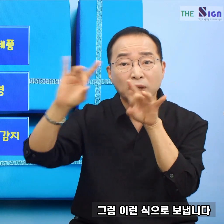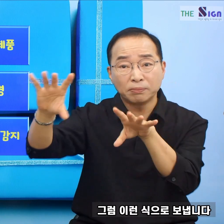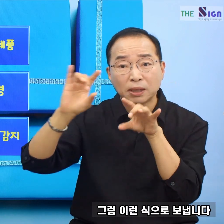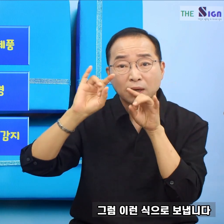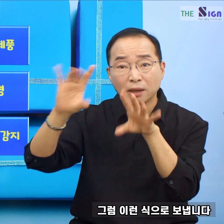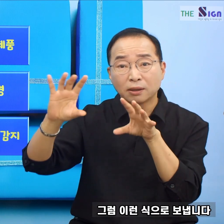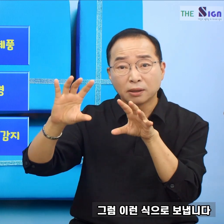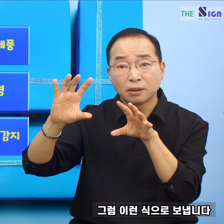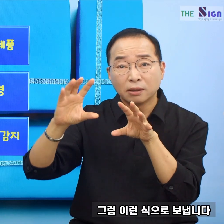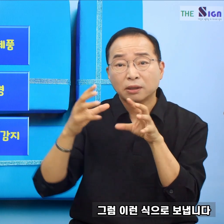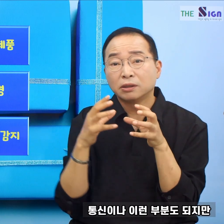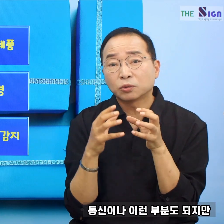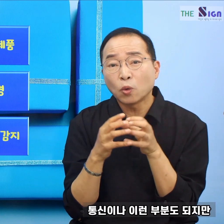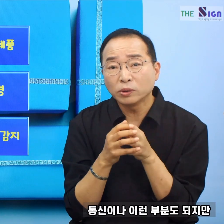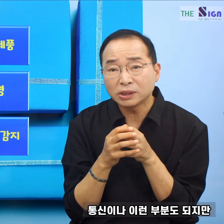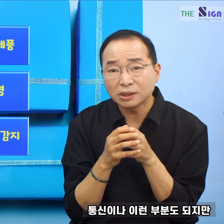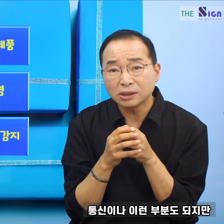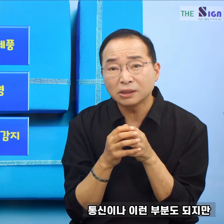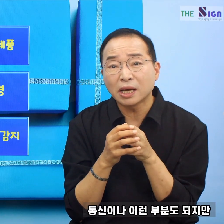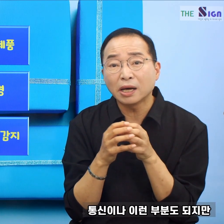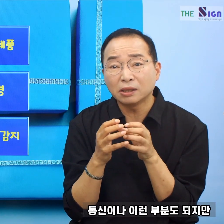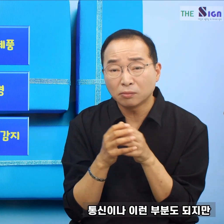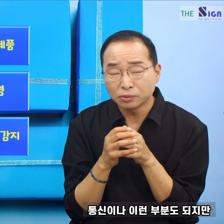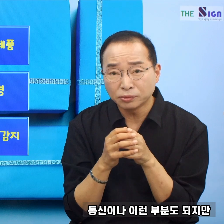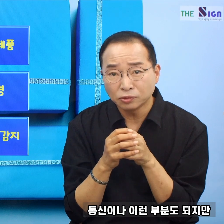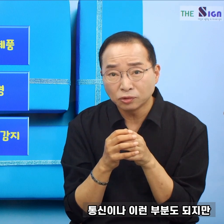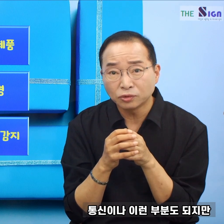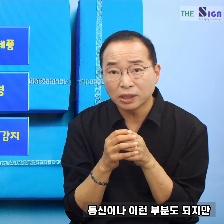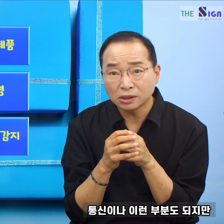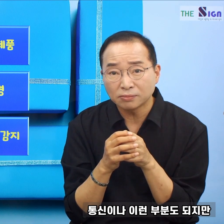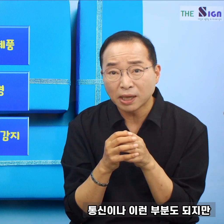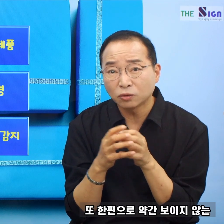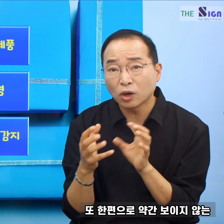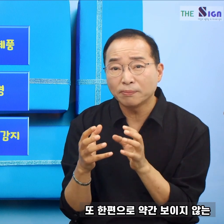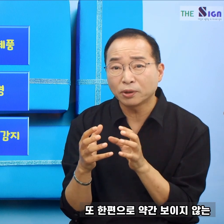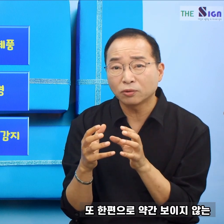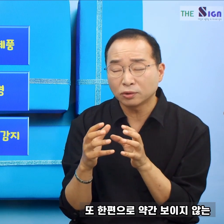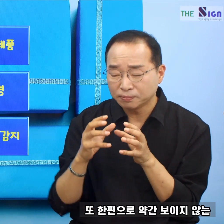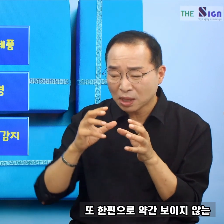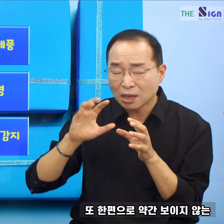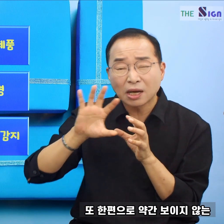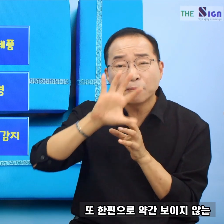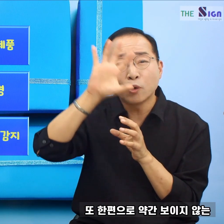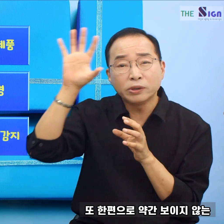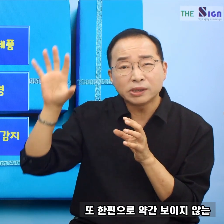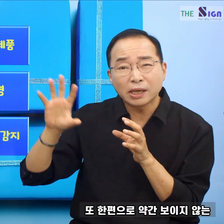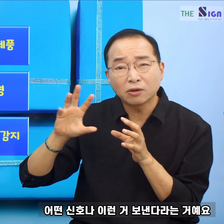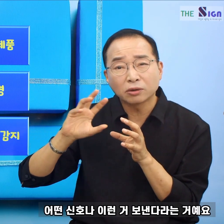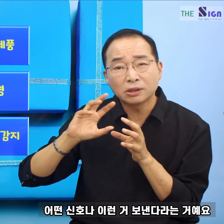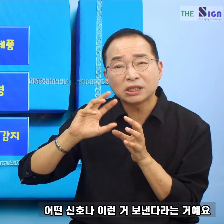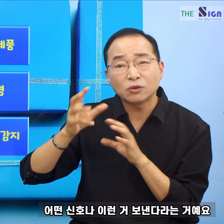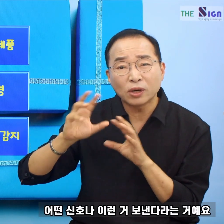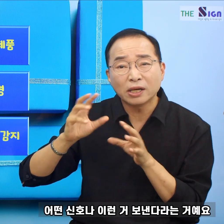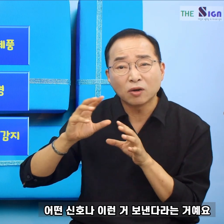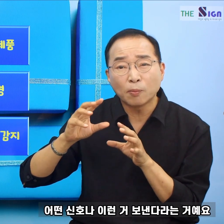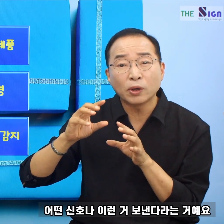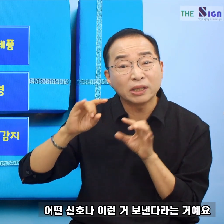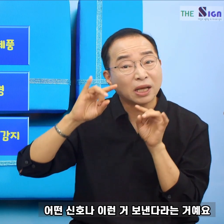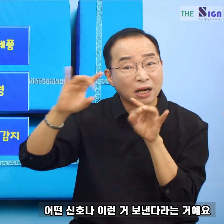보냅니다. 이게 통신이나 이런 부분도 되지만 또 한편으로 약간 보이지 않는 어떤 신호나 이런 거 보낸다라는